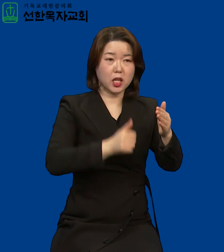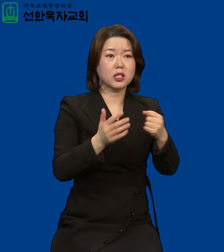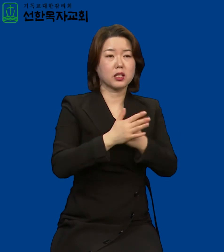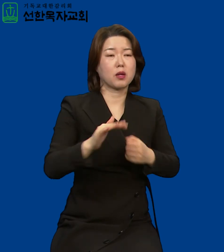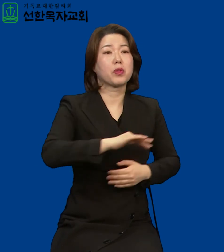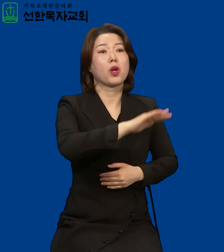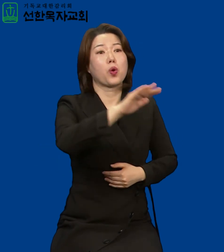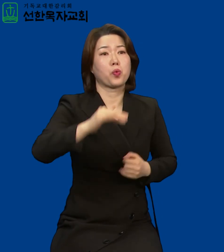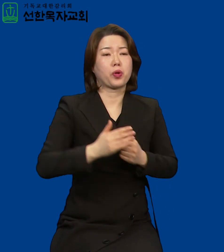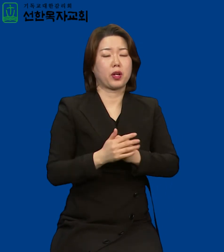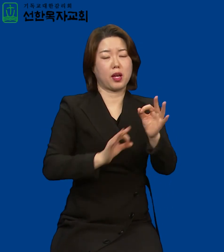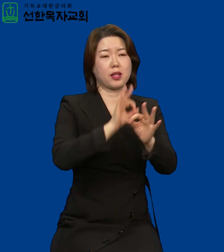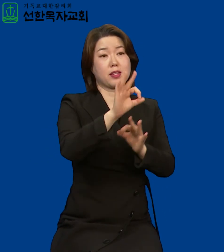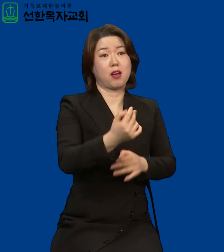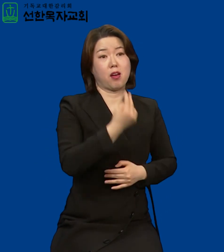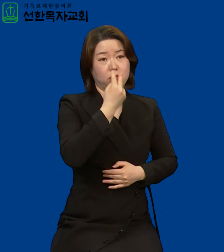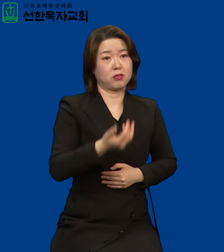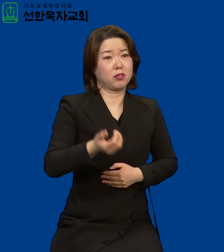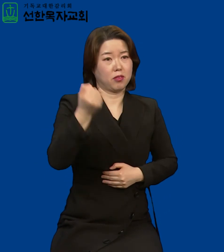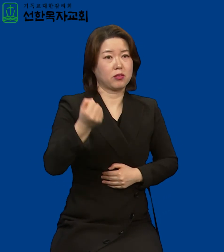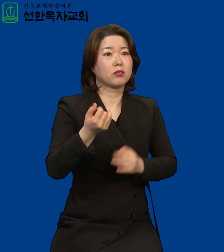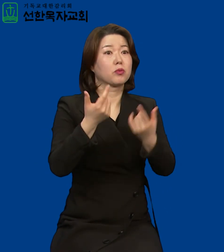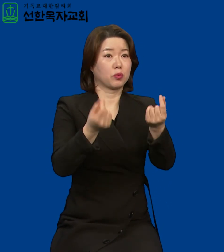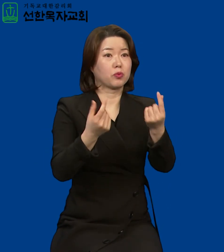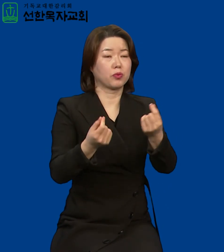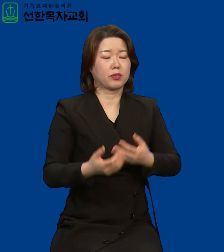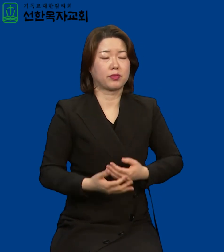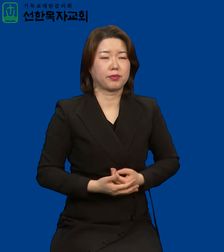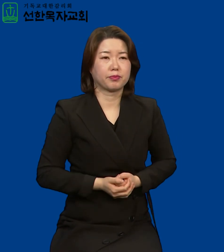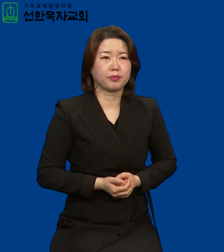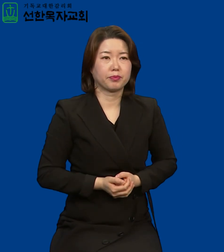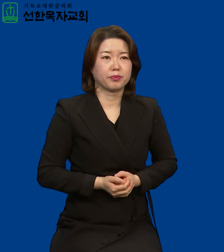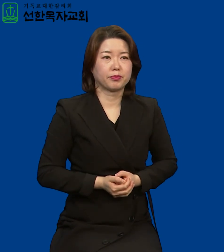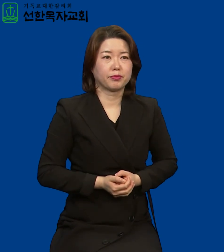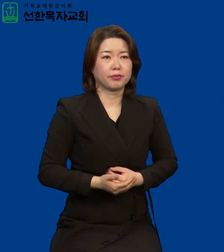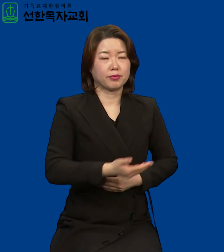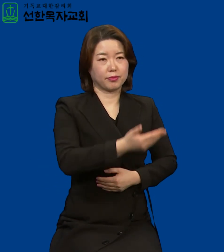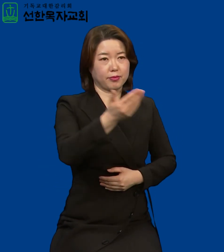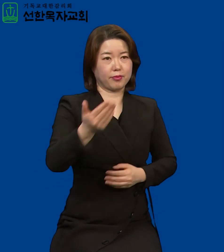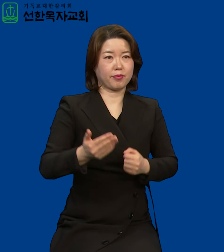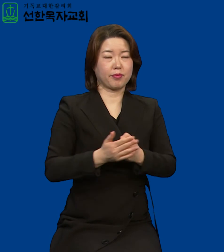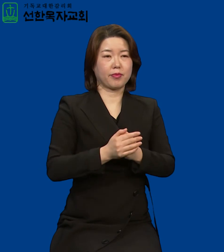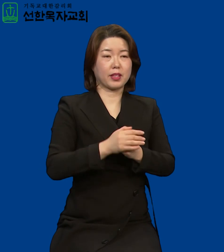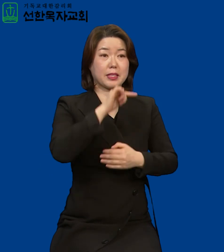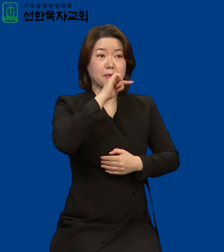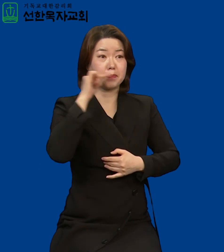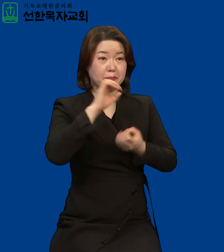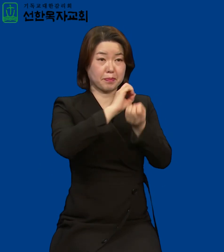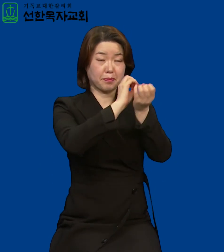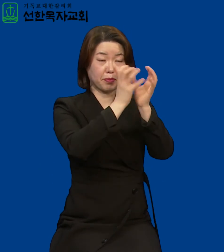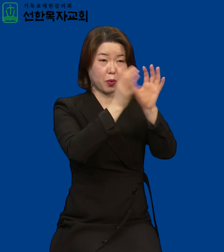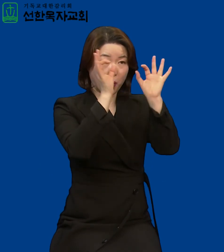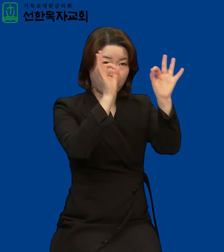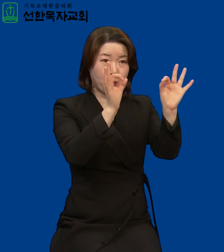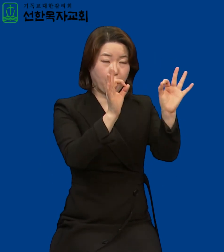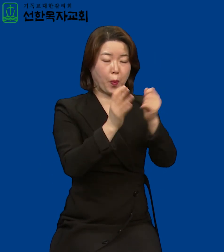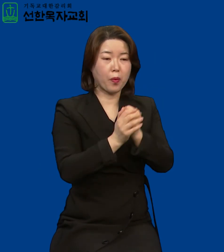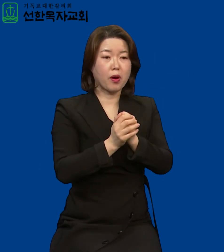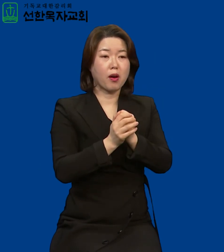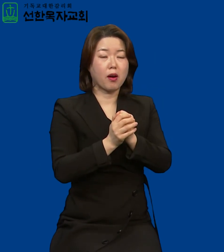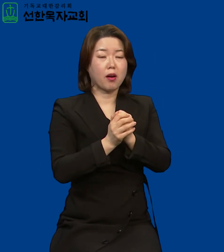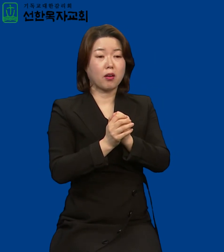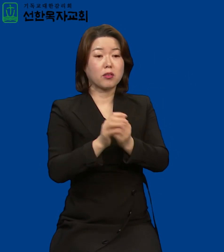우리가 영생을 얻은 거거든요. 여러분, 장미꽃 보고 장미꽃을